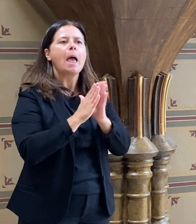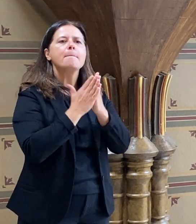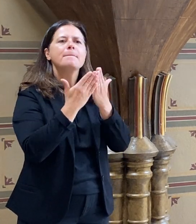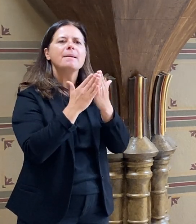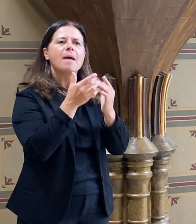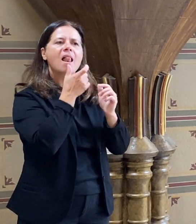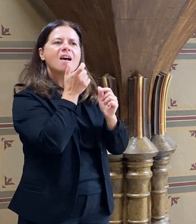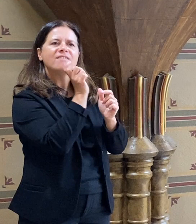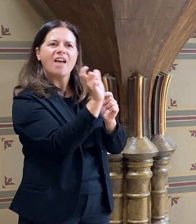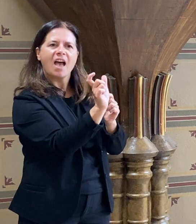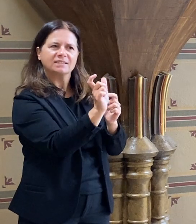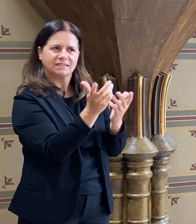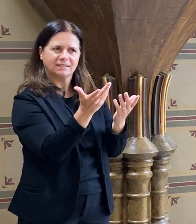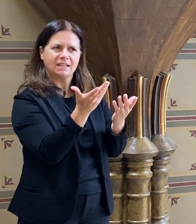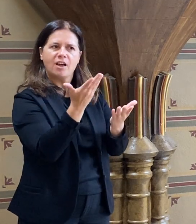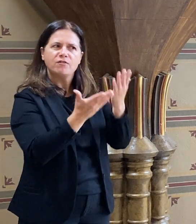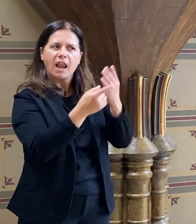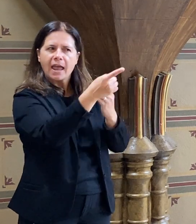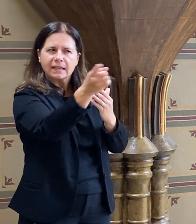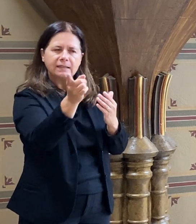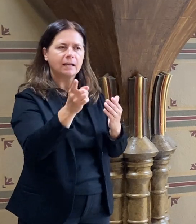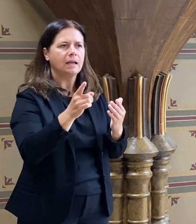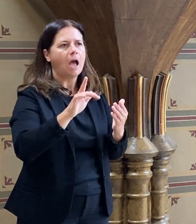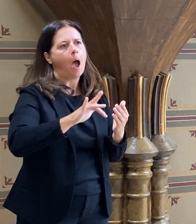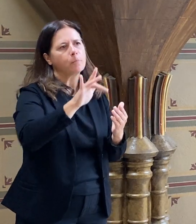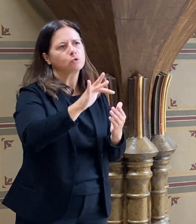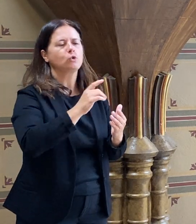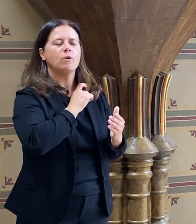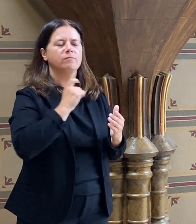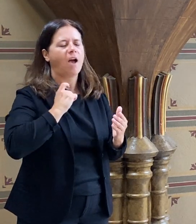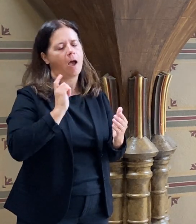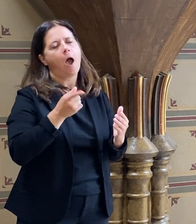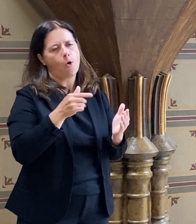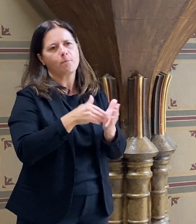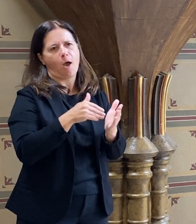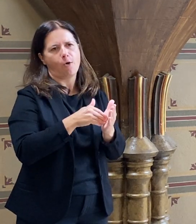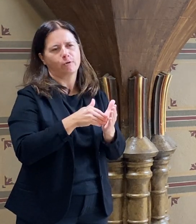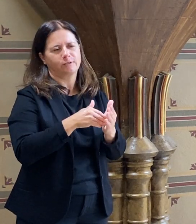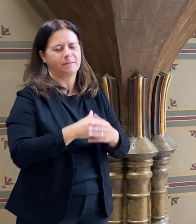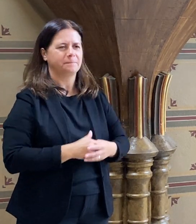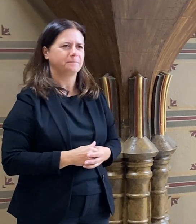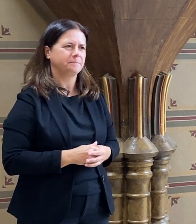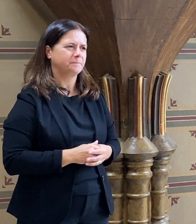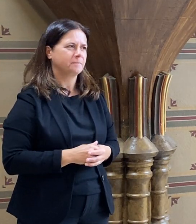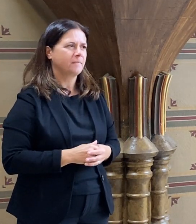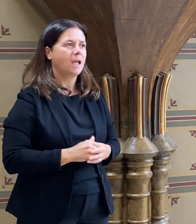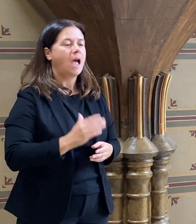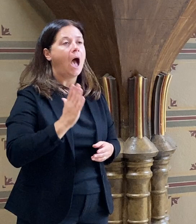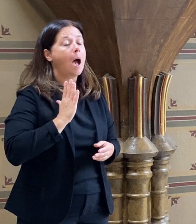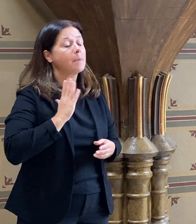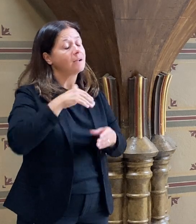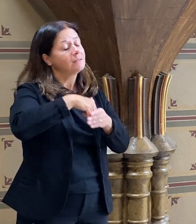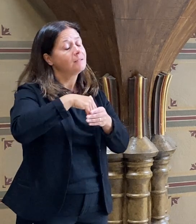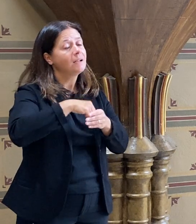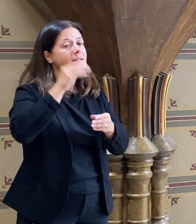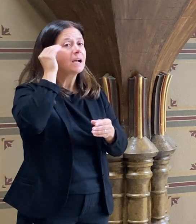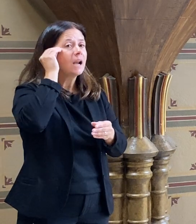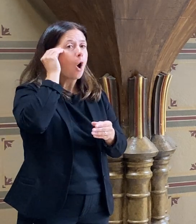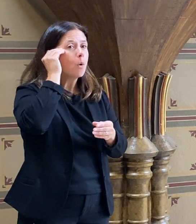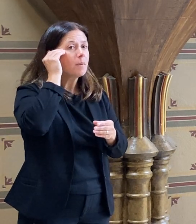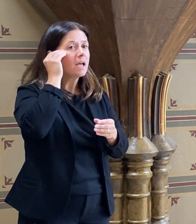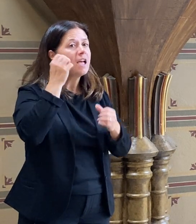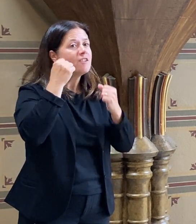Bibelvers, wie es vielleicht ab und zu auch für einen Pfarrer ganz gut ist. Es ist aber der Glaube eine